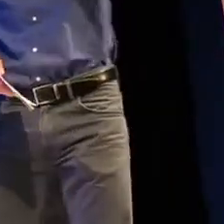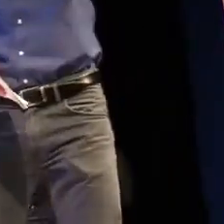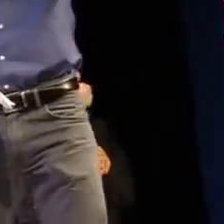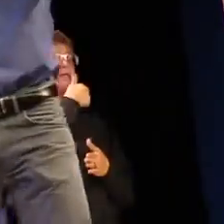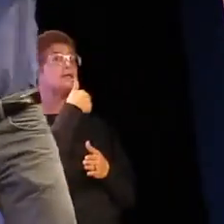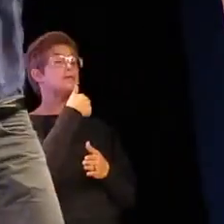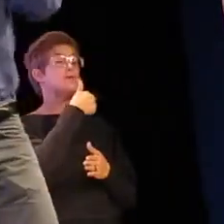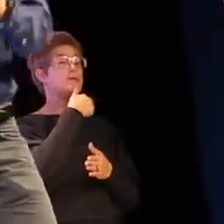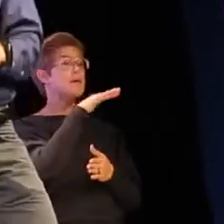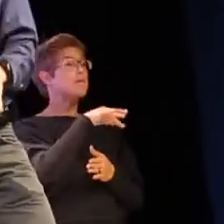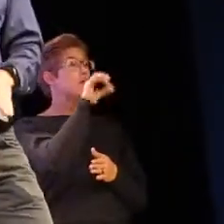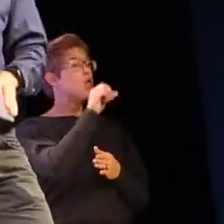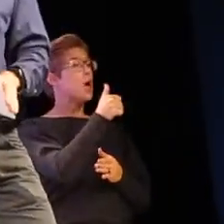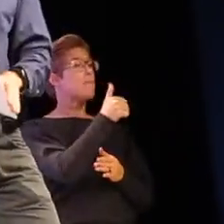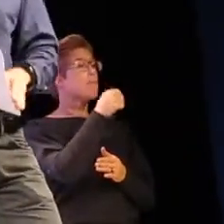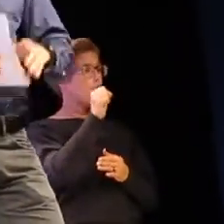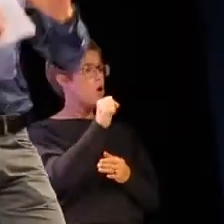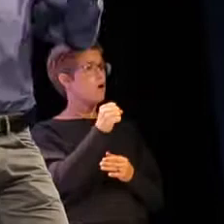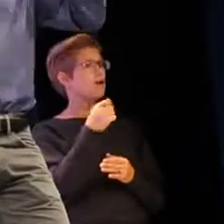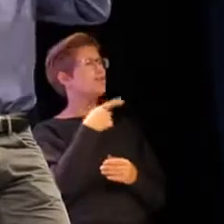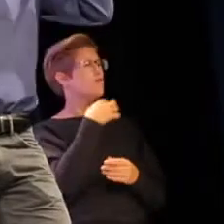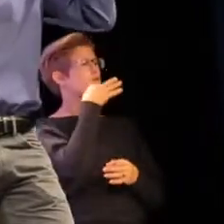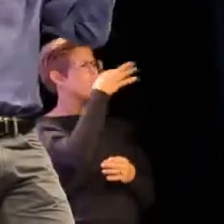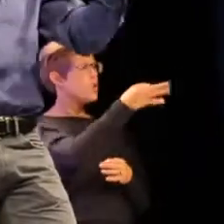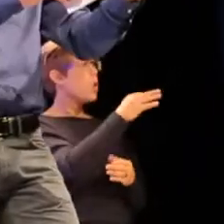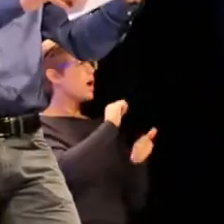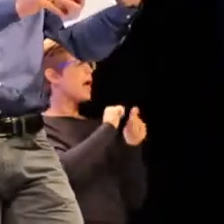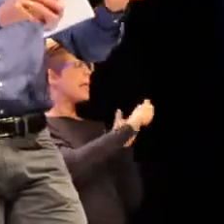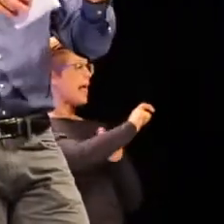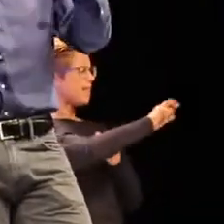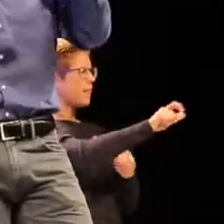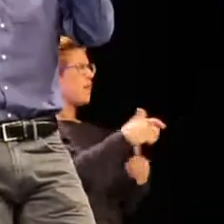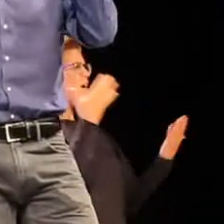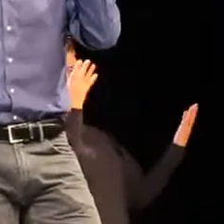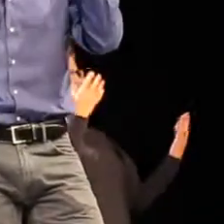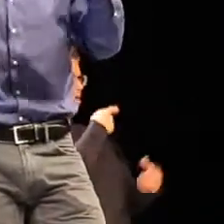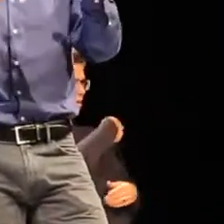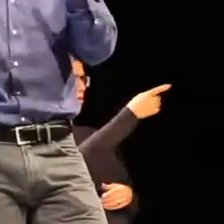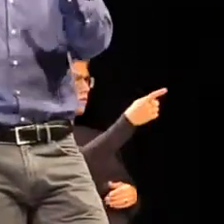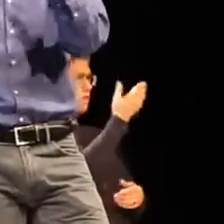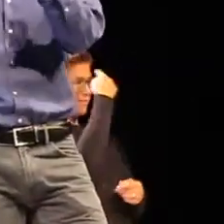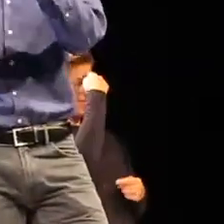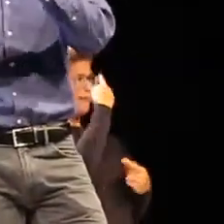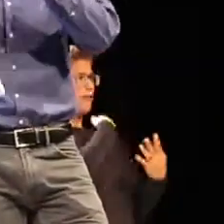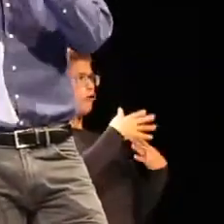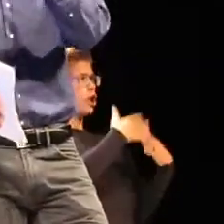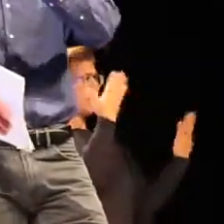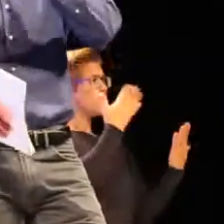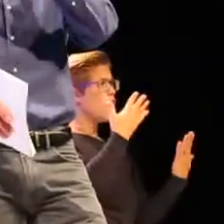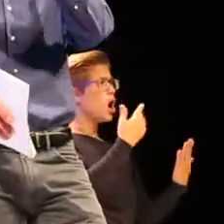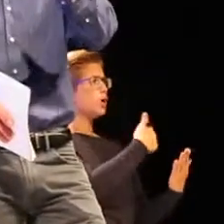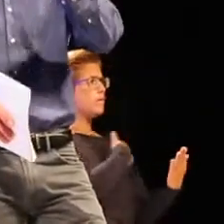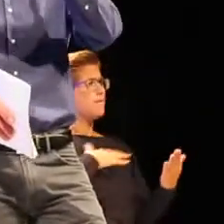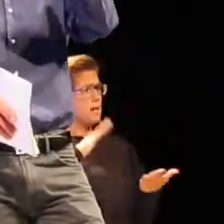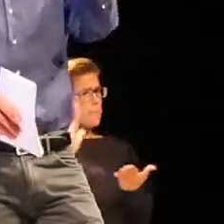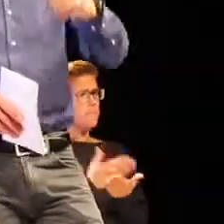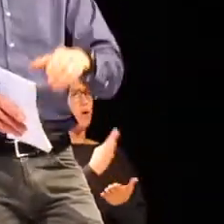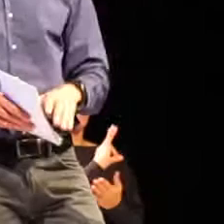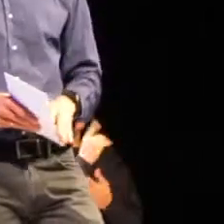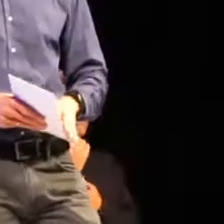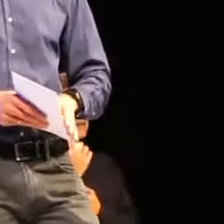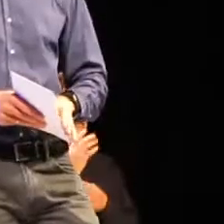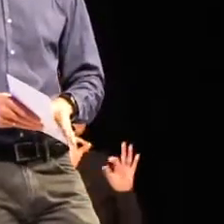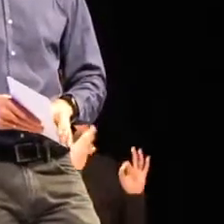vara det globala exemplet för framgång. Visa att en fossilfri nation kan vara världens bästa strategi för jobb,